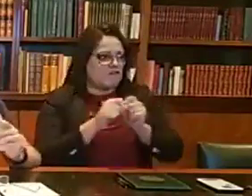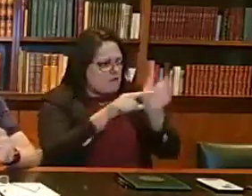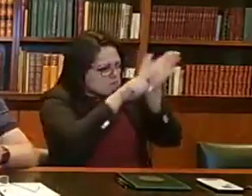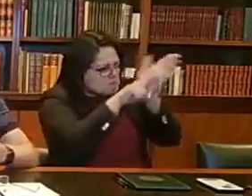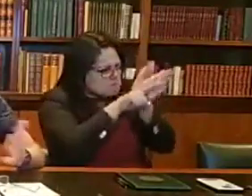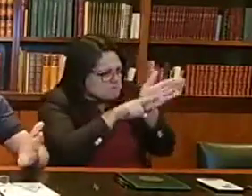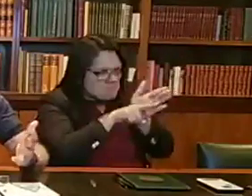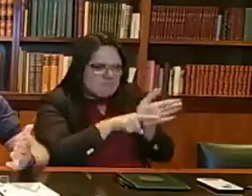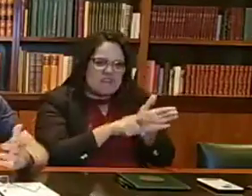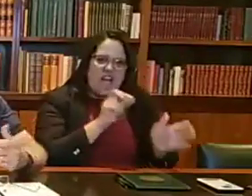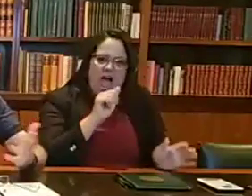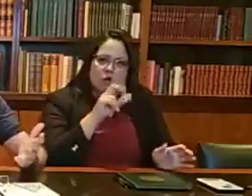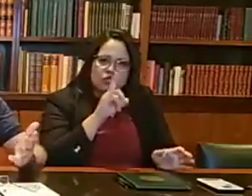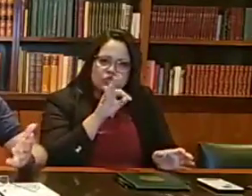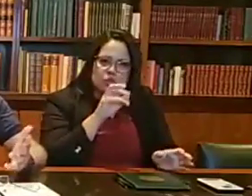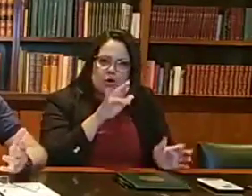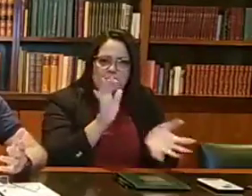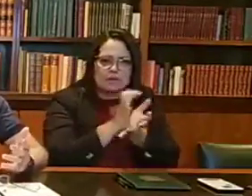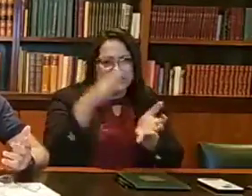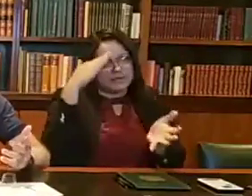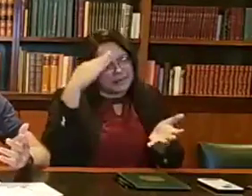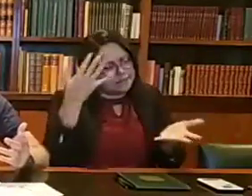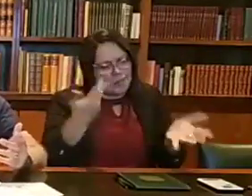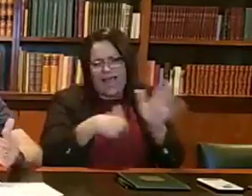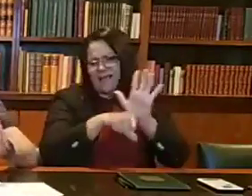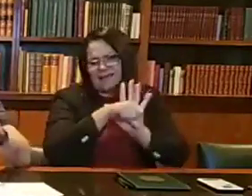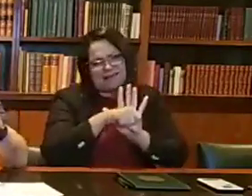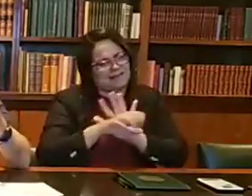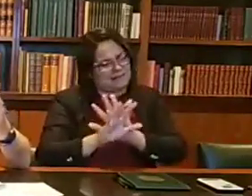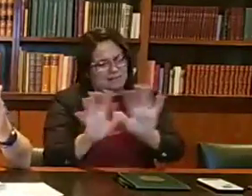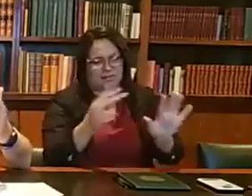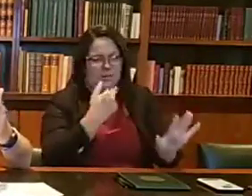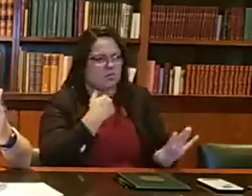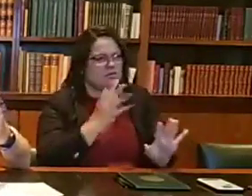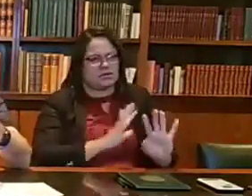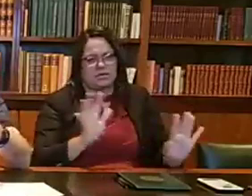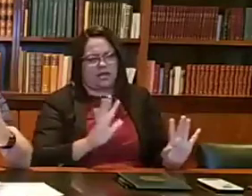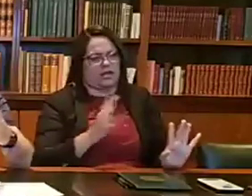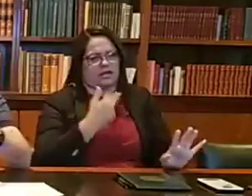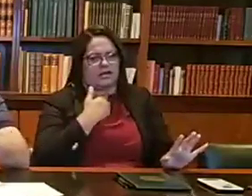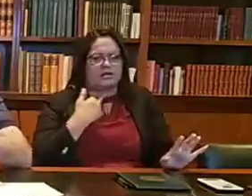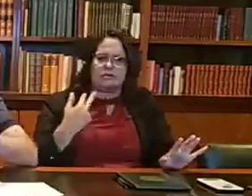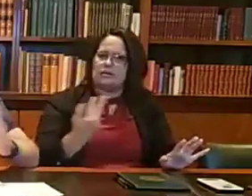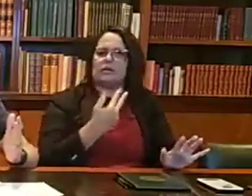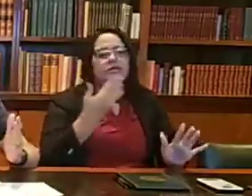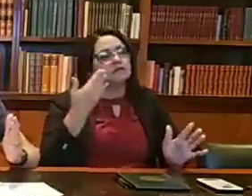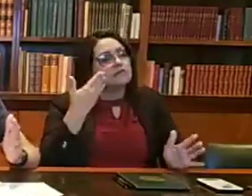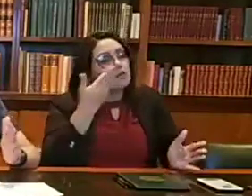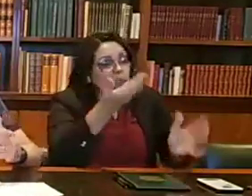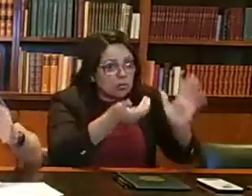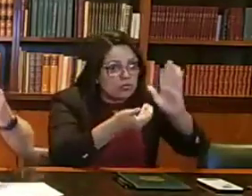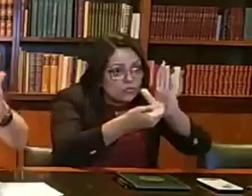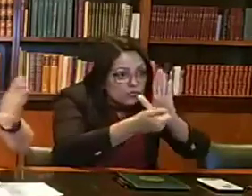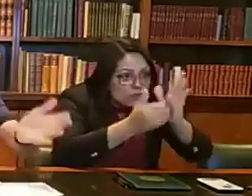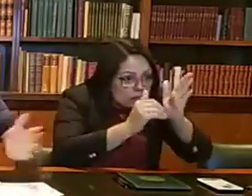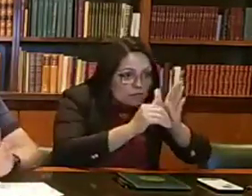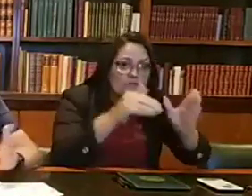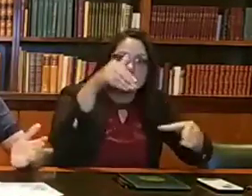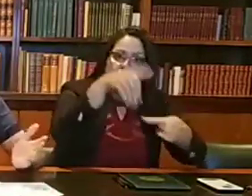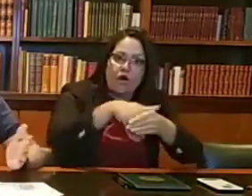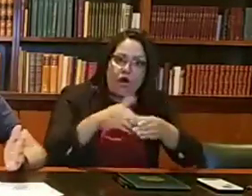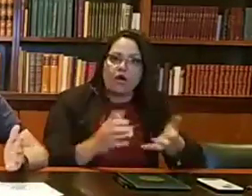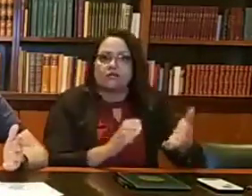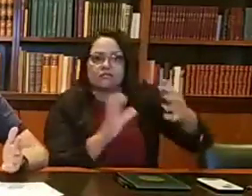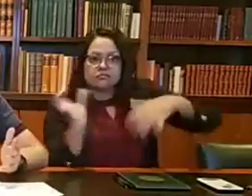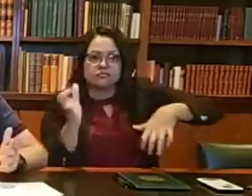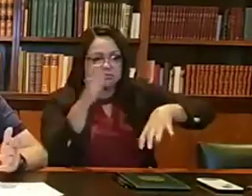né? Isso é um crime, é uma irresponsabilidade. Então nós precisamos, espero que o parlamento vote, se o parlamento quiser votar, sem problema, né? Eu